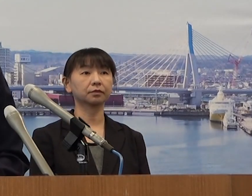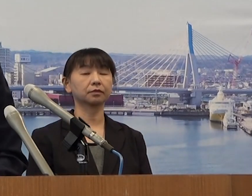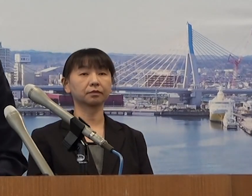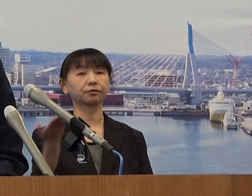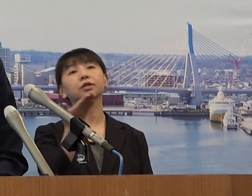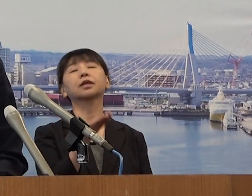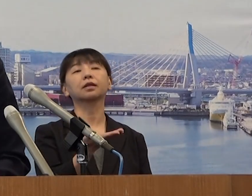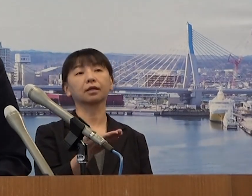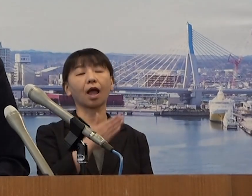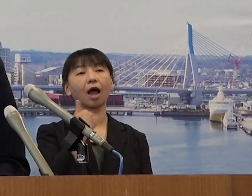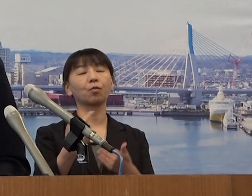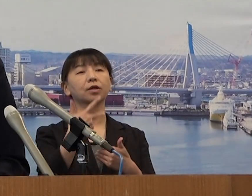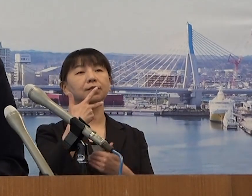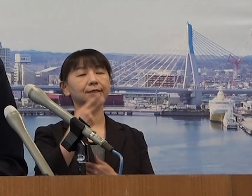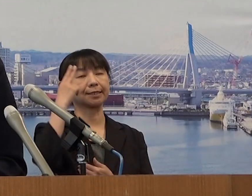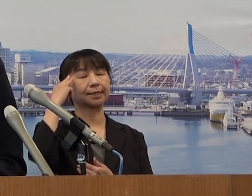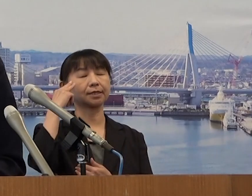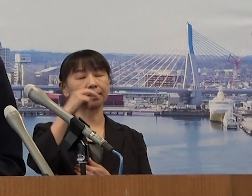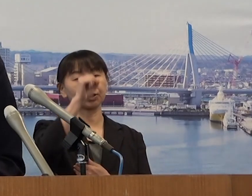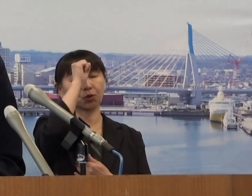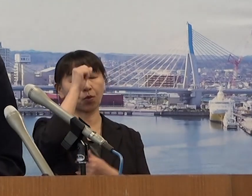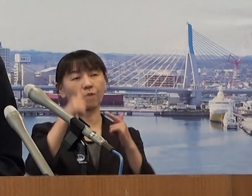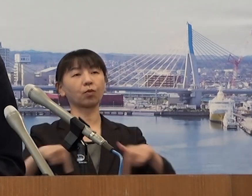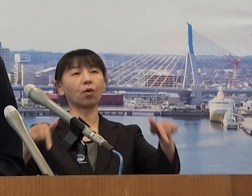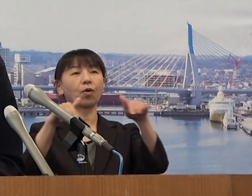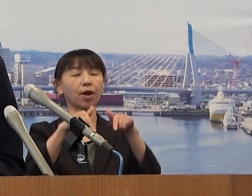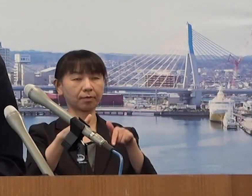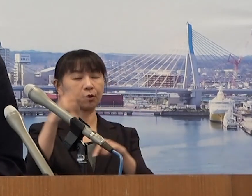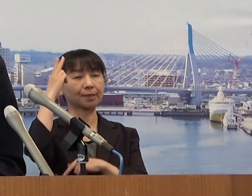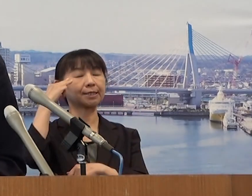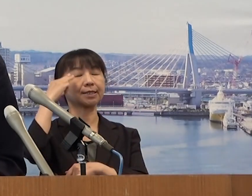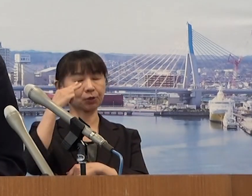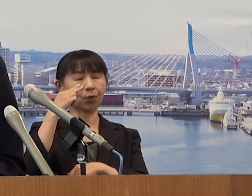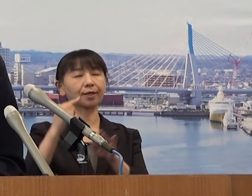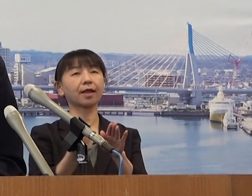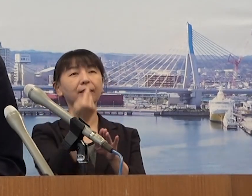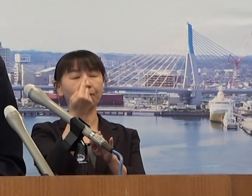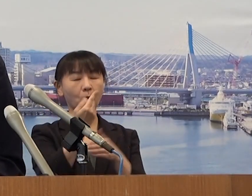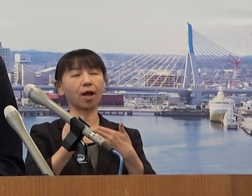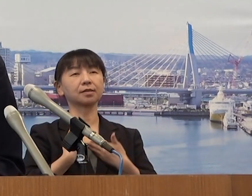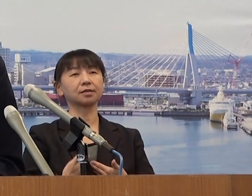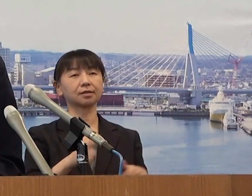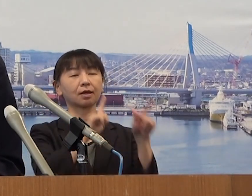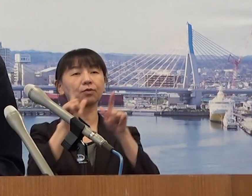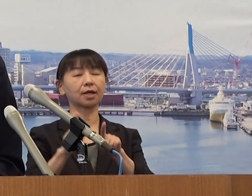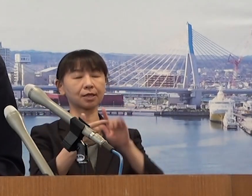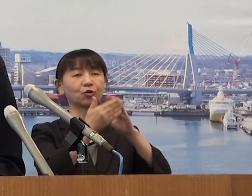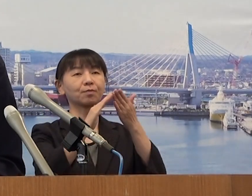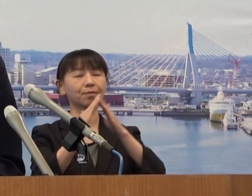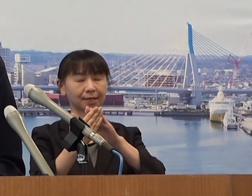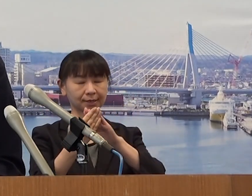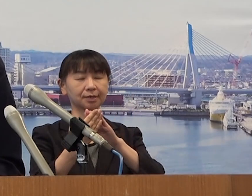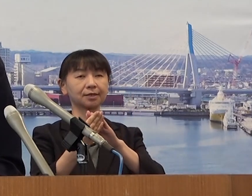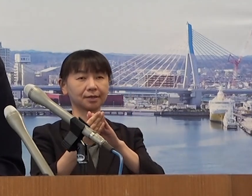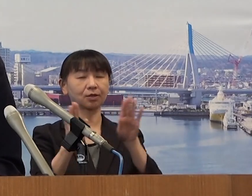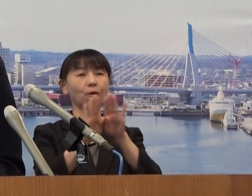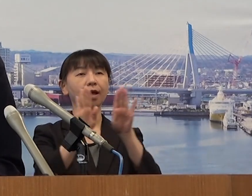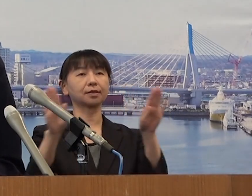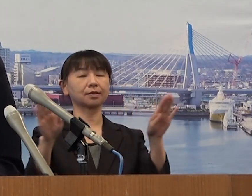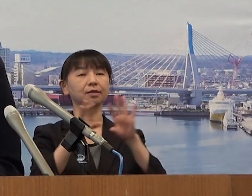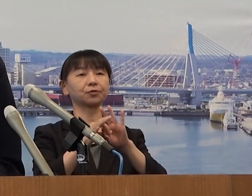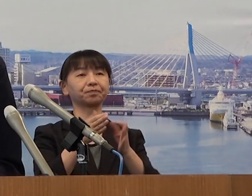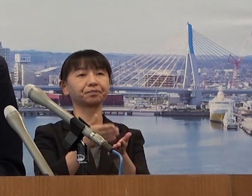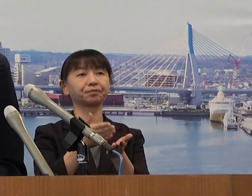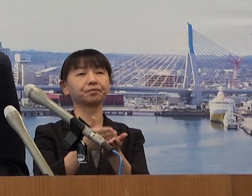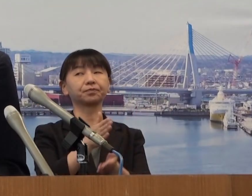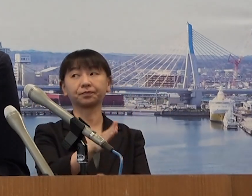次に青森市認知症フォーラム、認知症になっても安心して暮らせる街への開催についてご説明